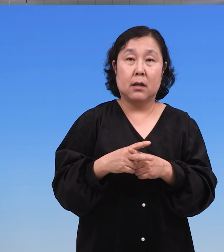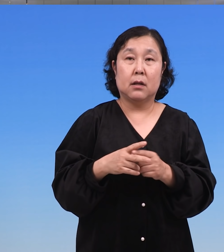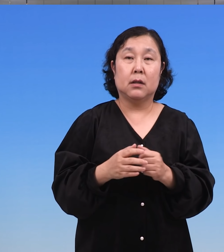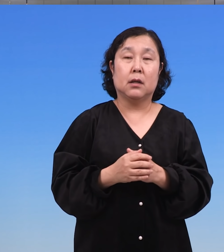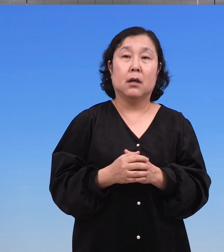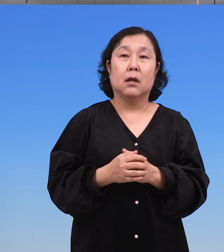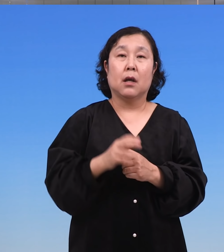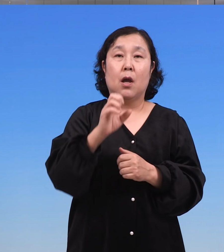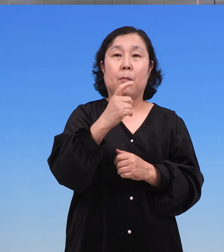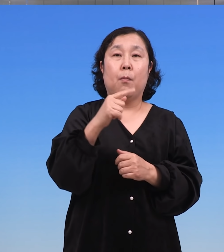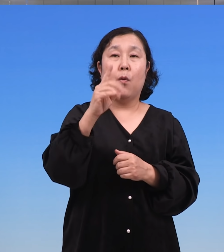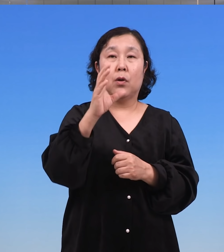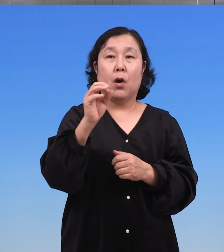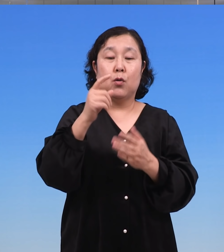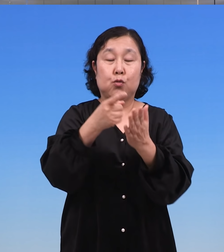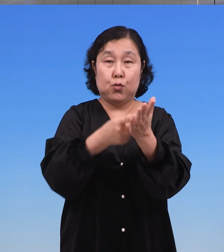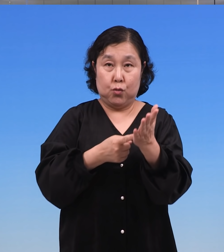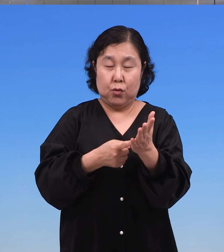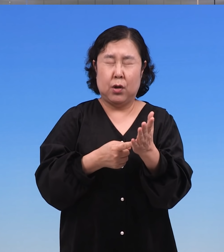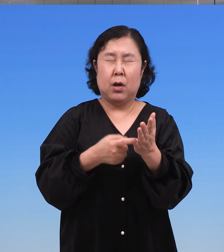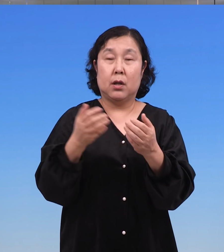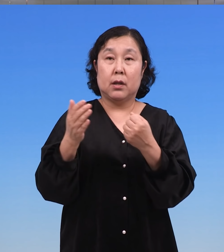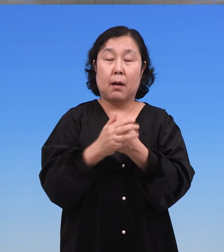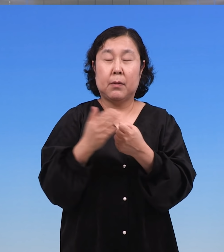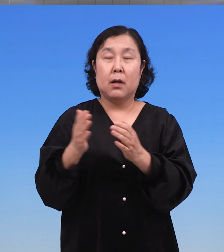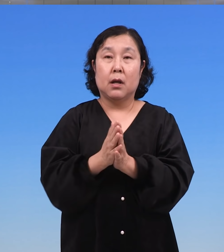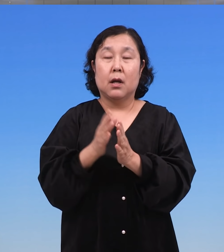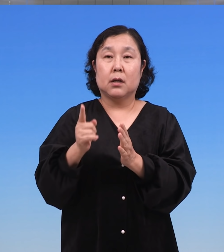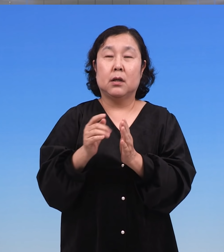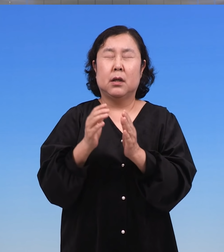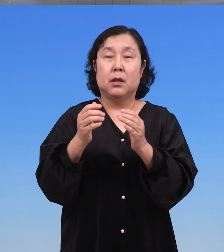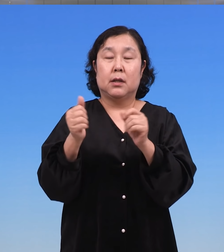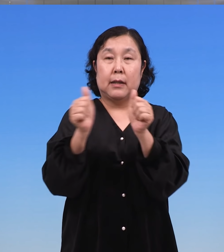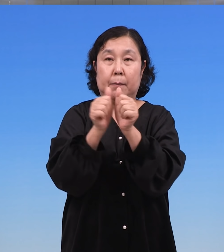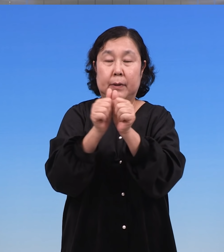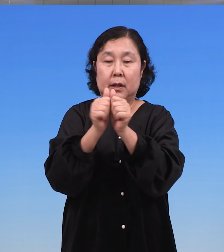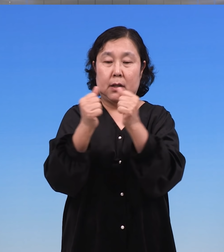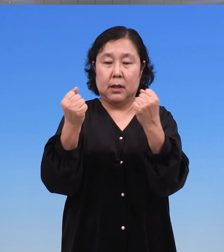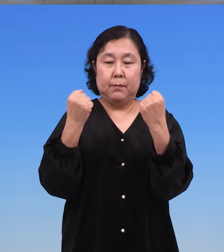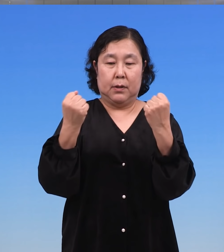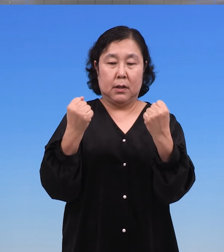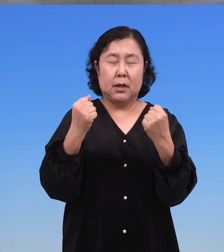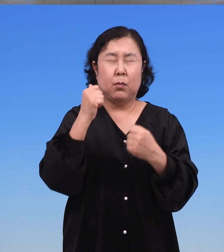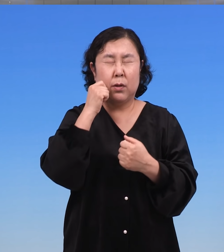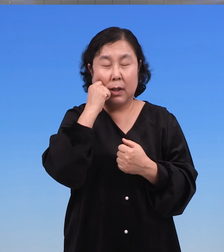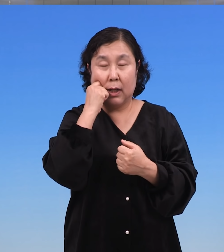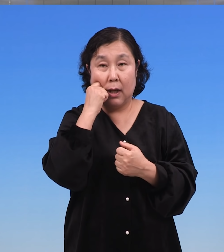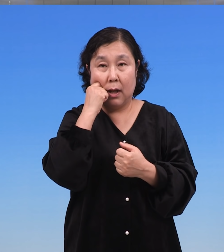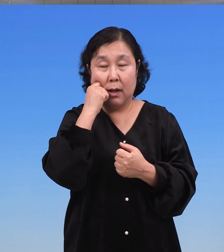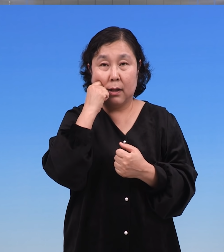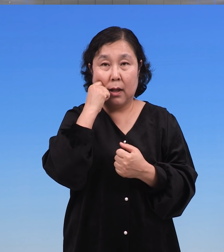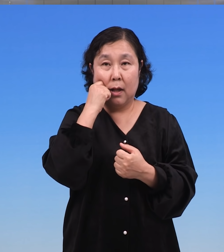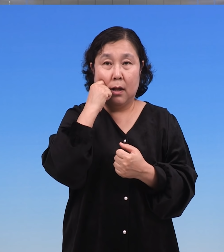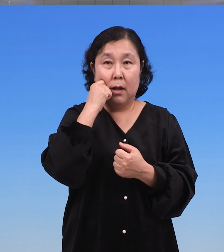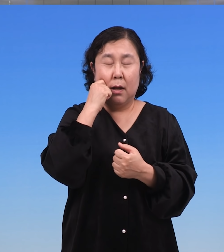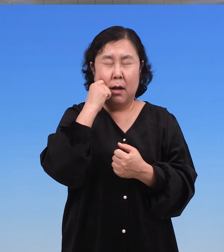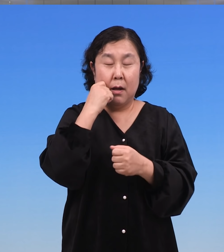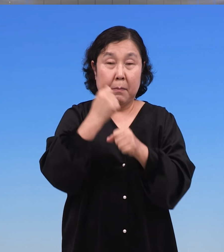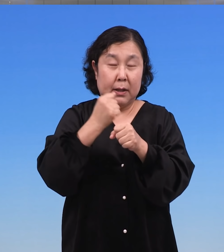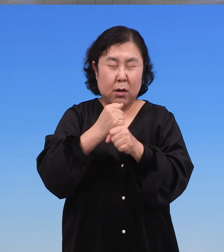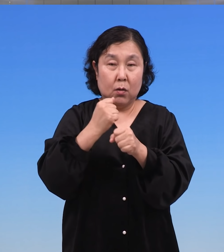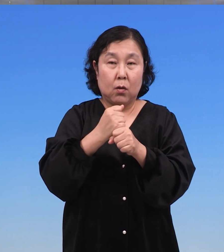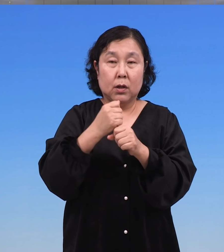할례가 요즘으로 치면은 이 포경 수술 아닙니까? 그렇게 그 장정들 힘을 못 쓰게 만들어 놓고는, 그리고는